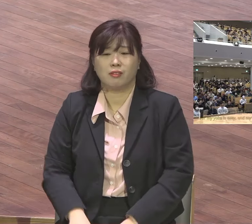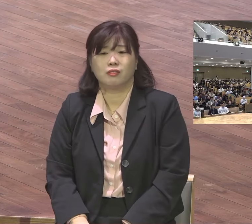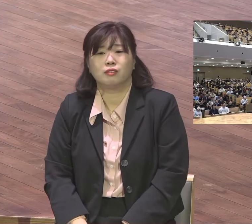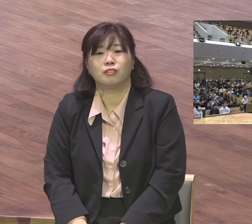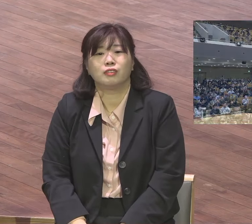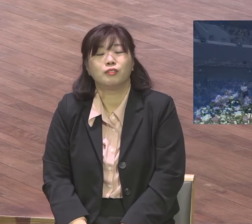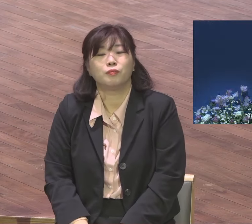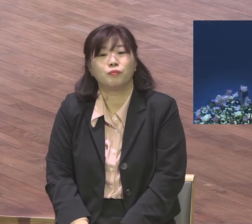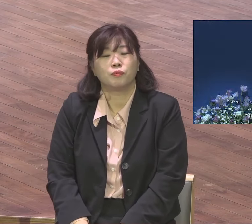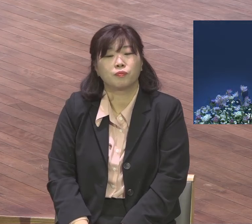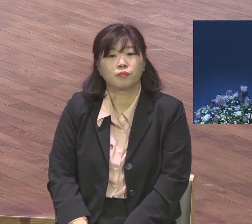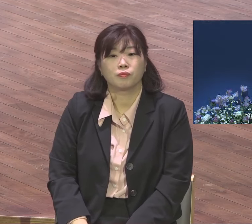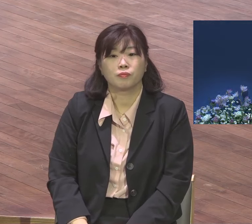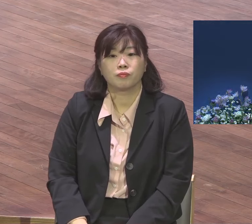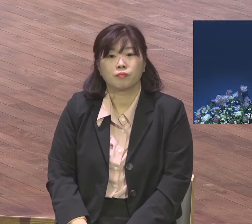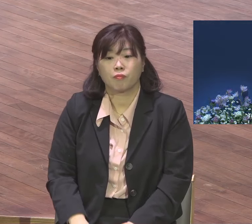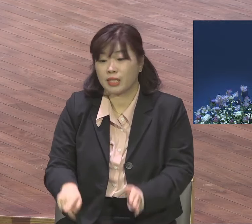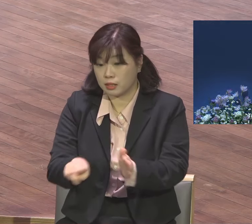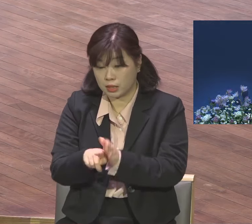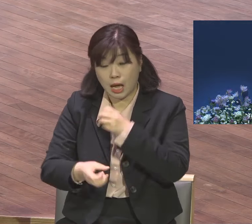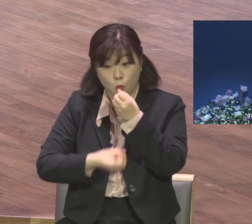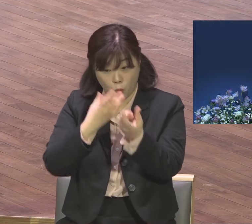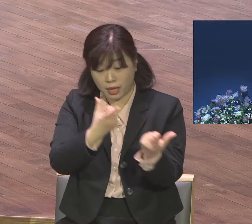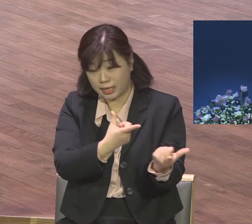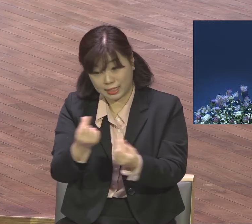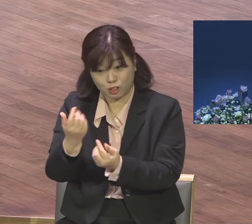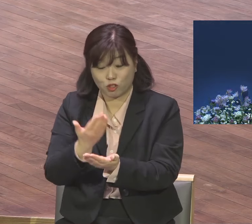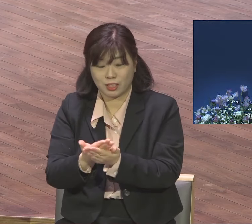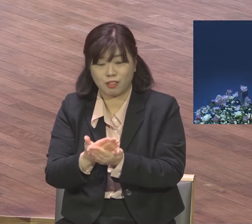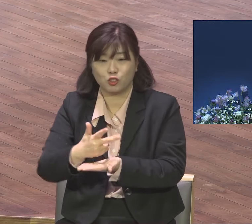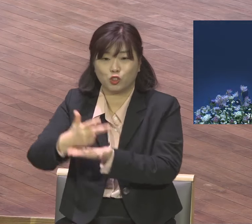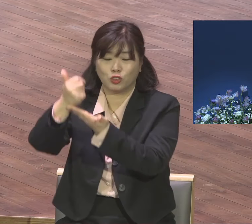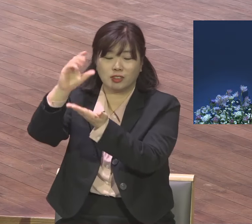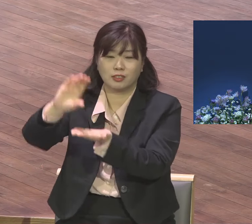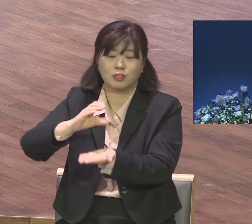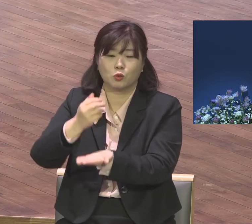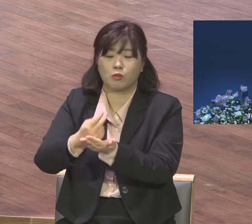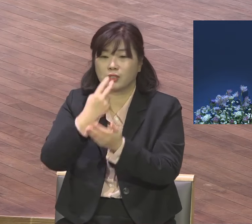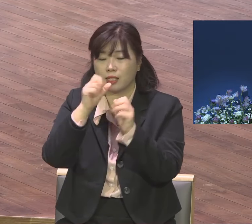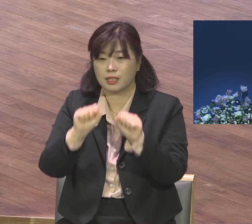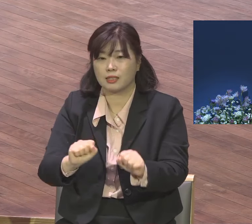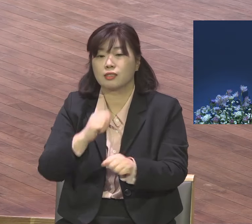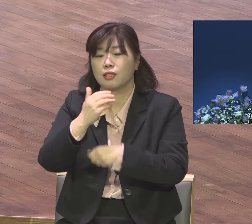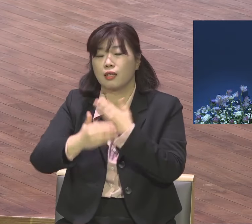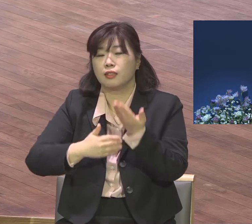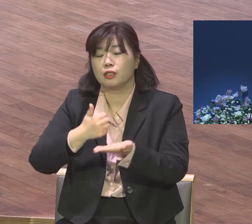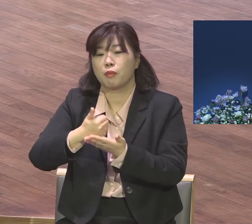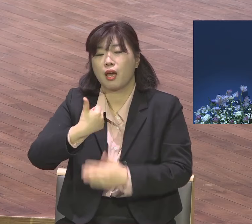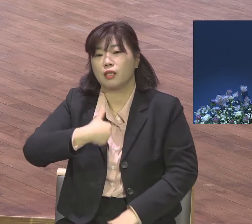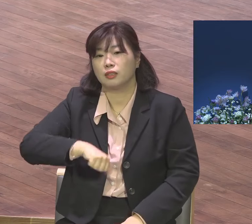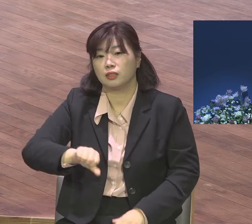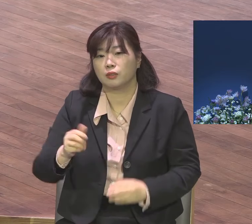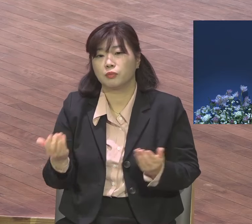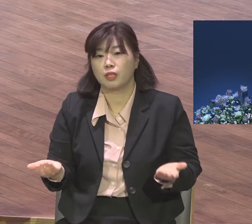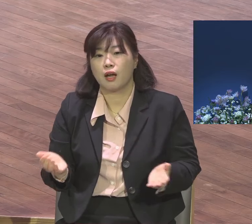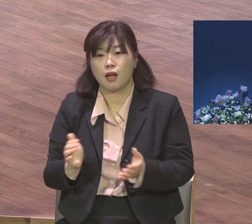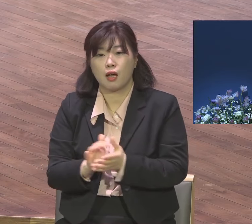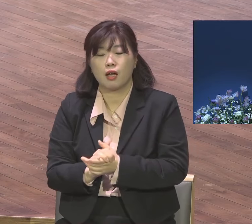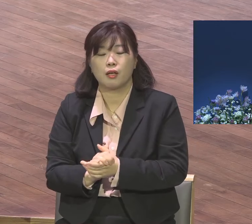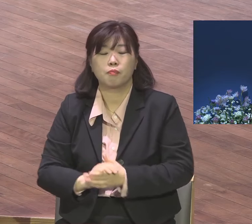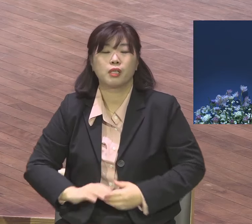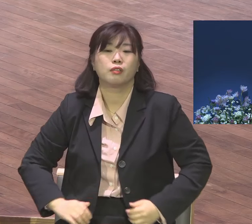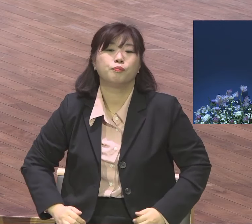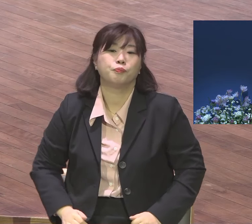아멘. 우리 신앙 고백하시겠습니다. 주는 그리스도시요 살아계신 하나님의